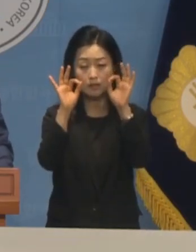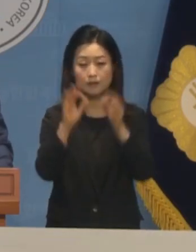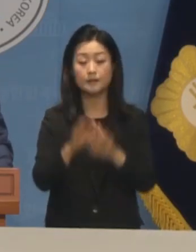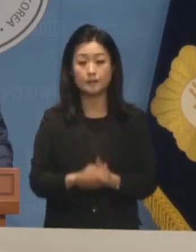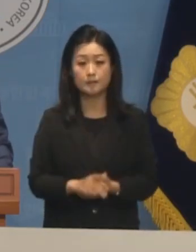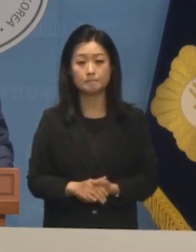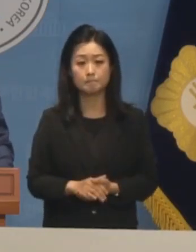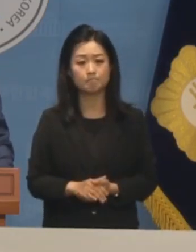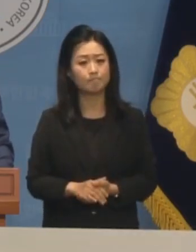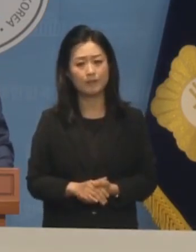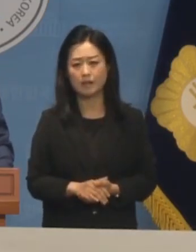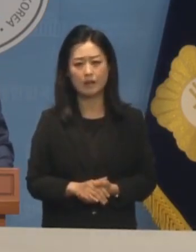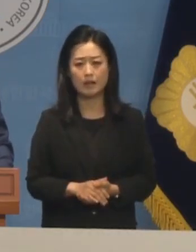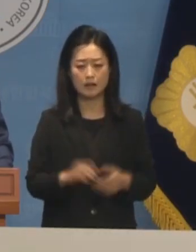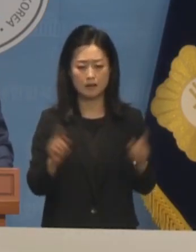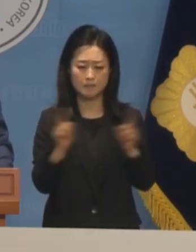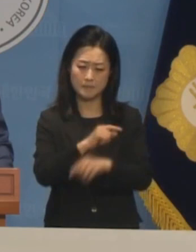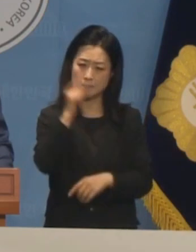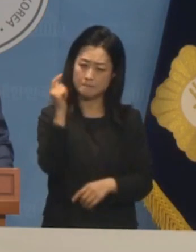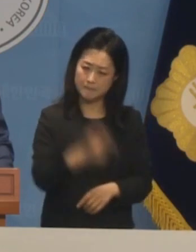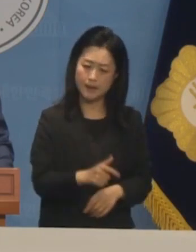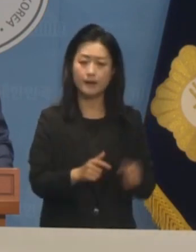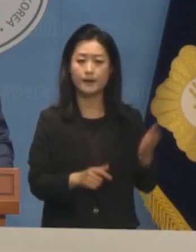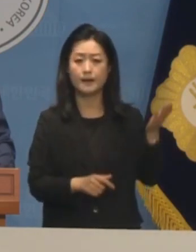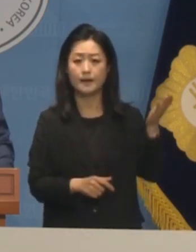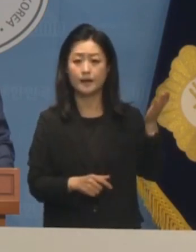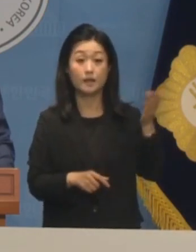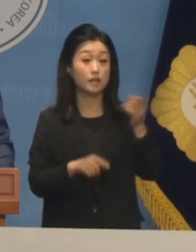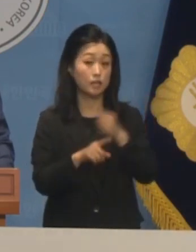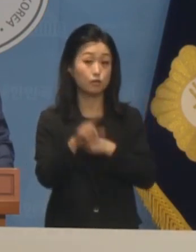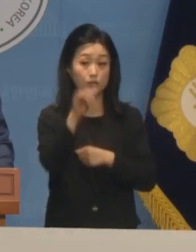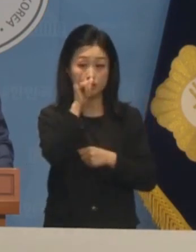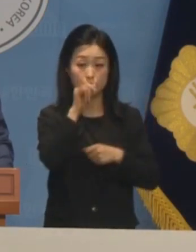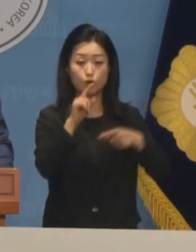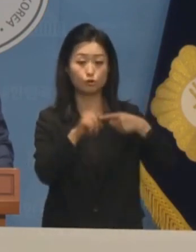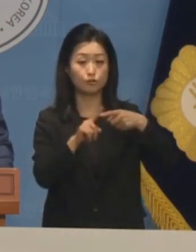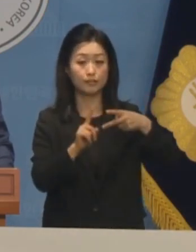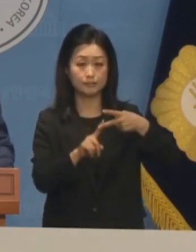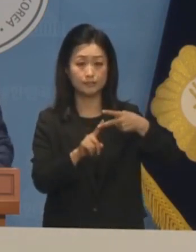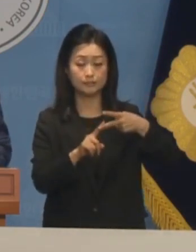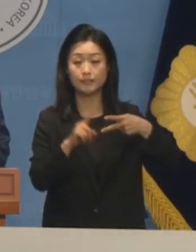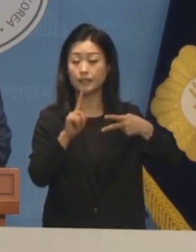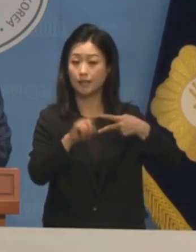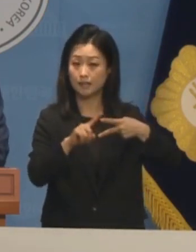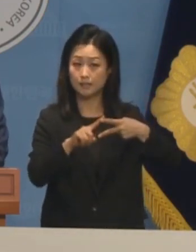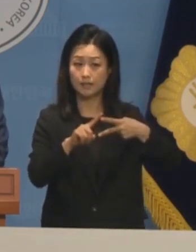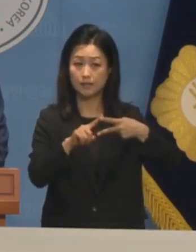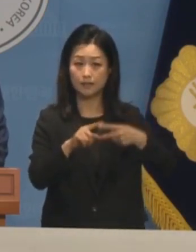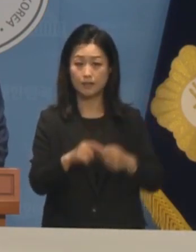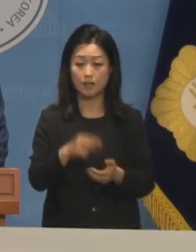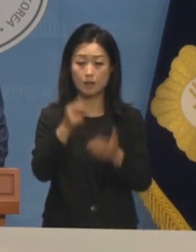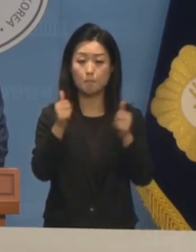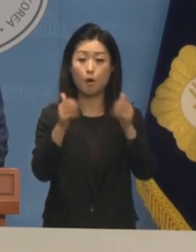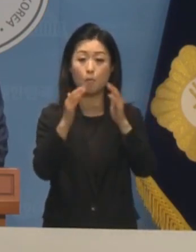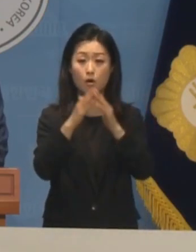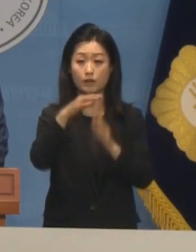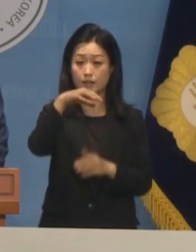것처럼 전혀 개선이 되고 있지 않습니다. 두 가지 이유가 있다고 생각됩니다. 하나는 우리